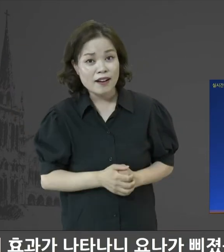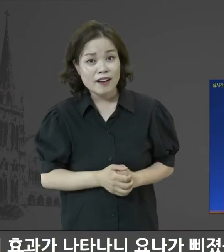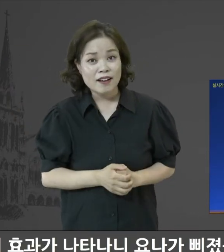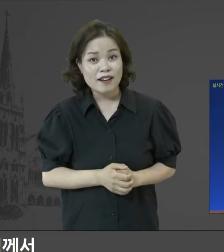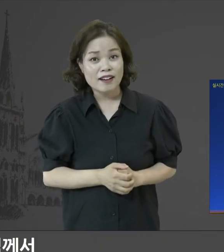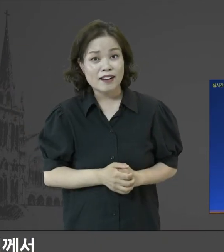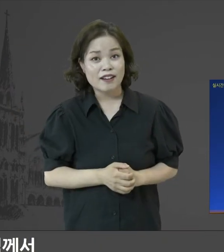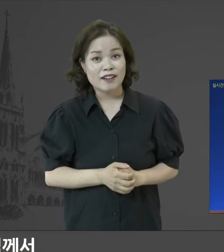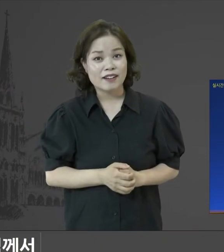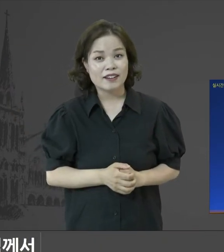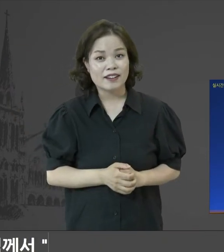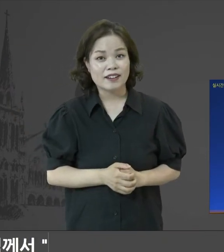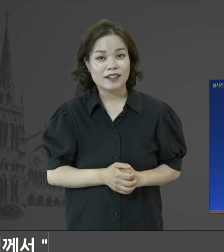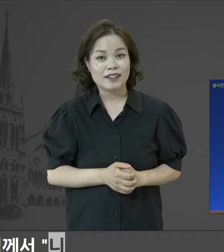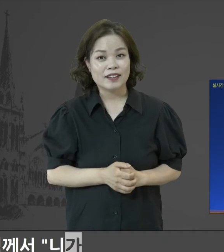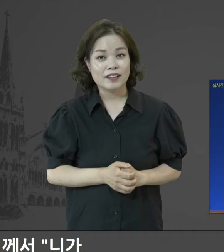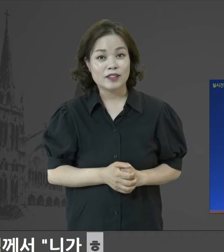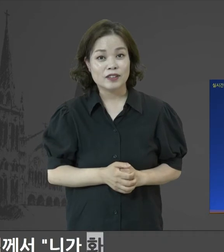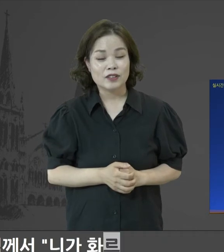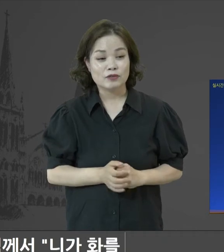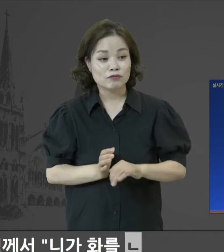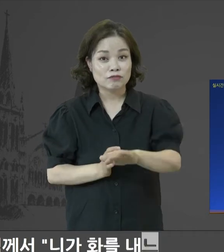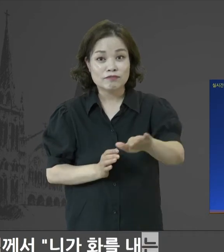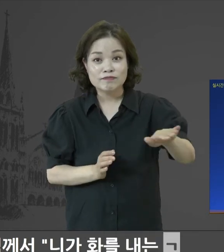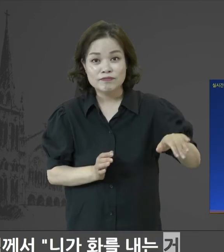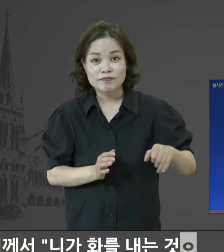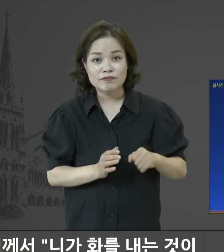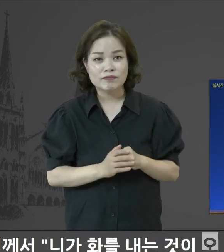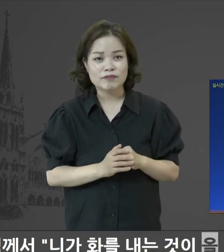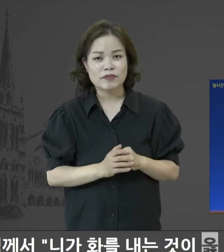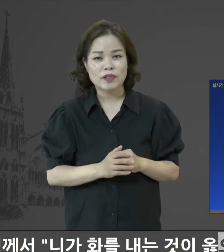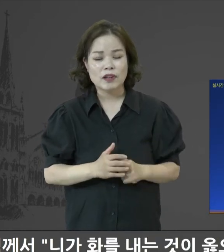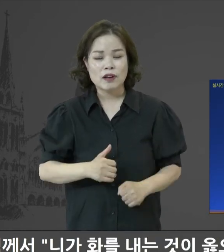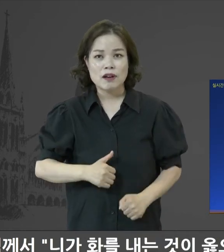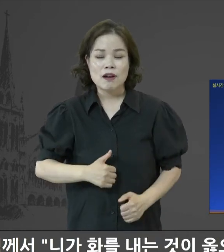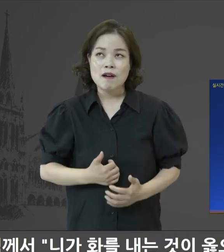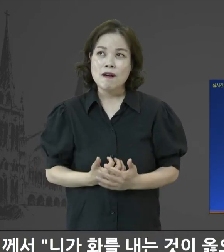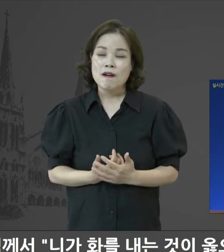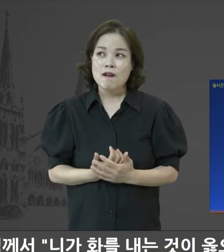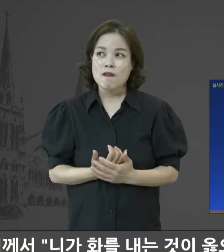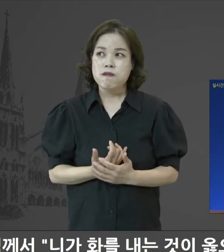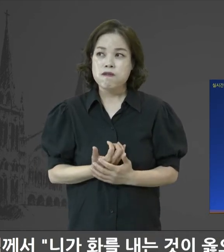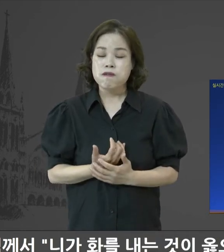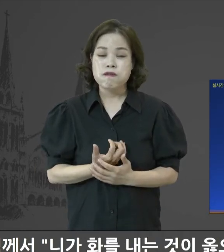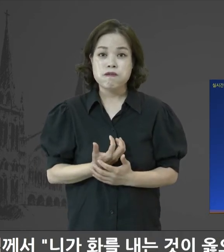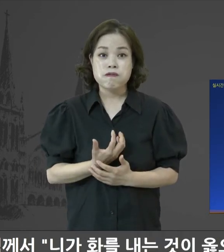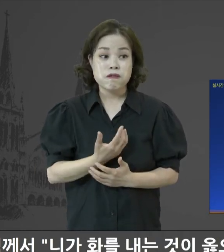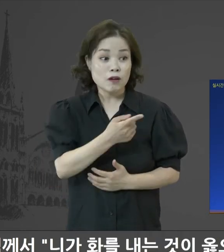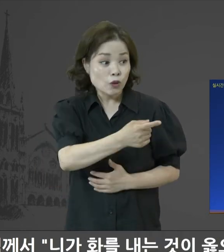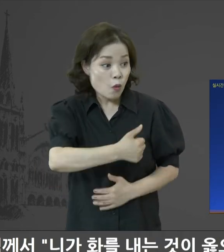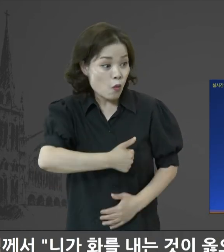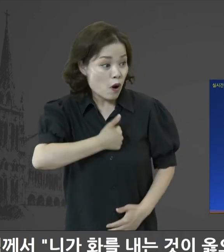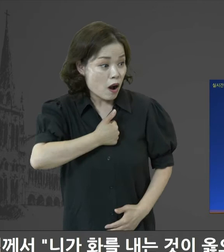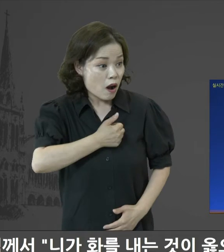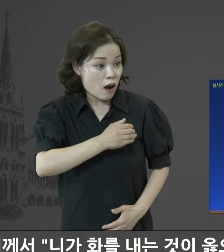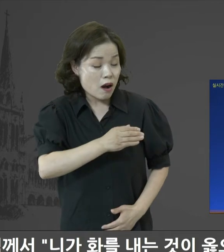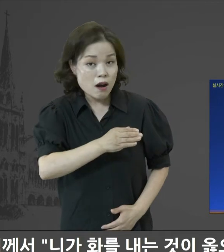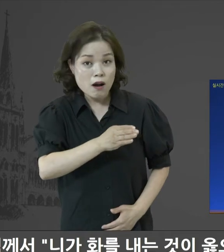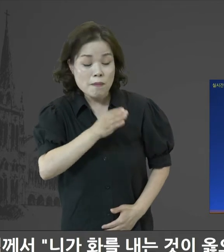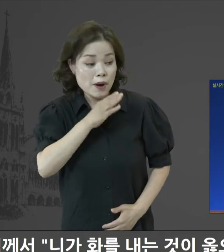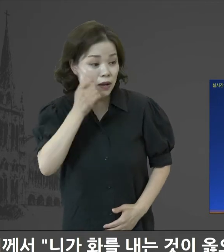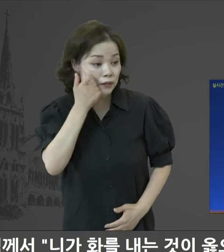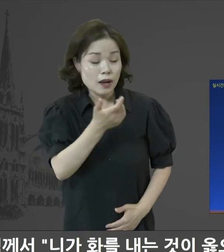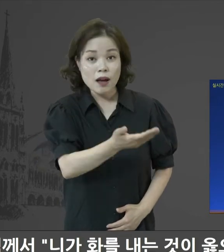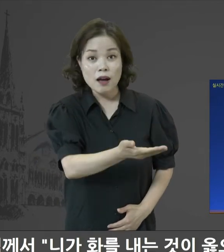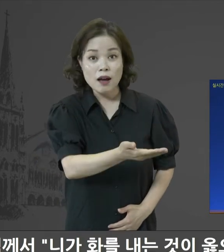물으세요. 여러분, 우리가 막 분노가 치밀 때 네가 화내는 것이